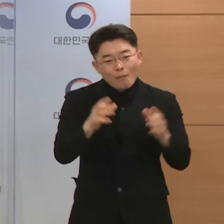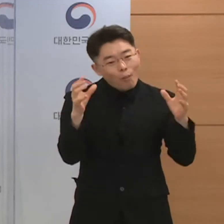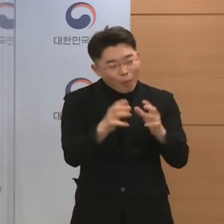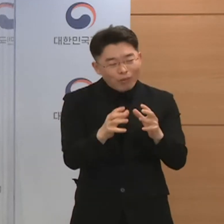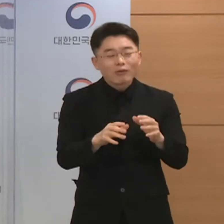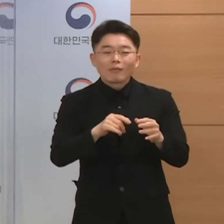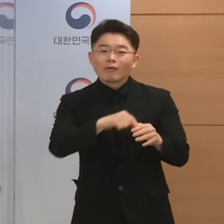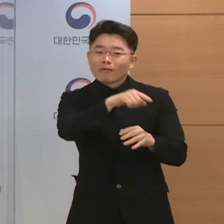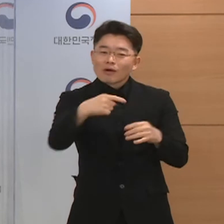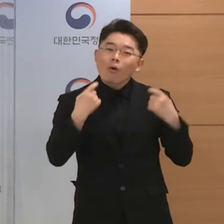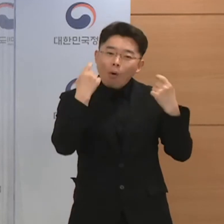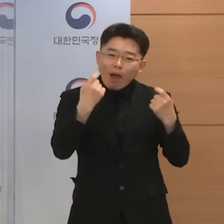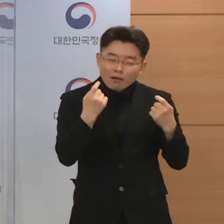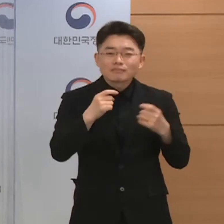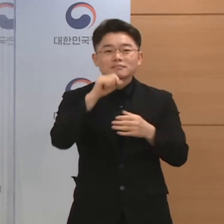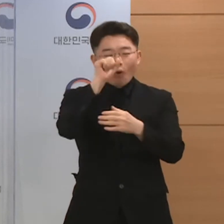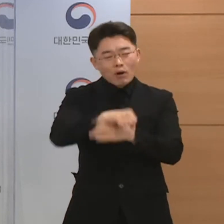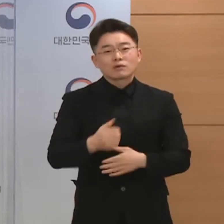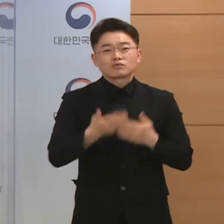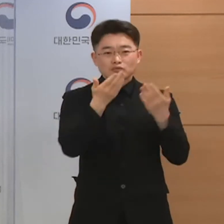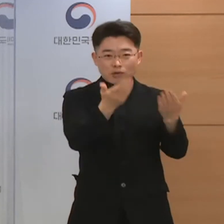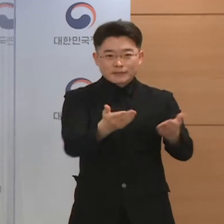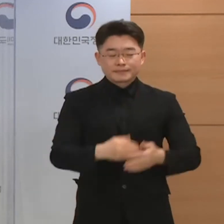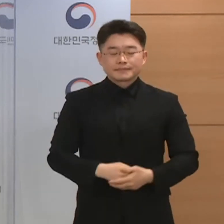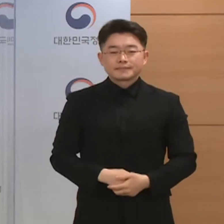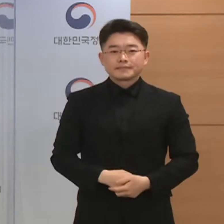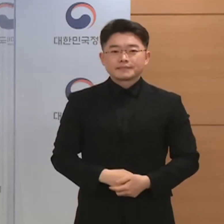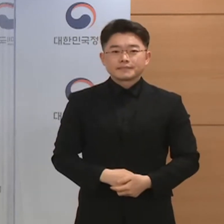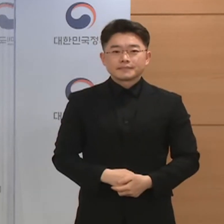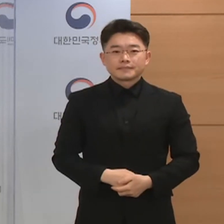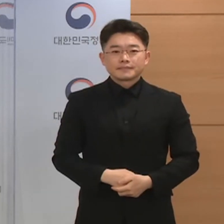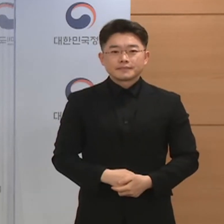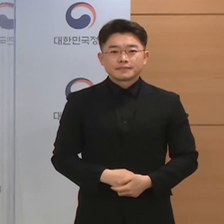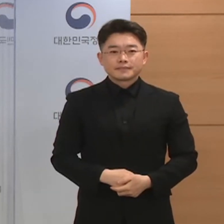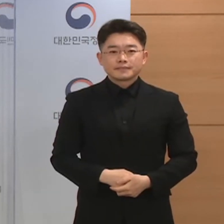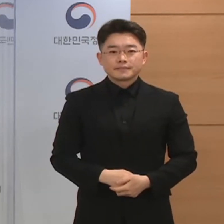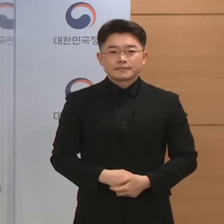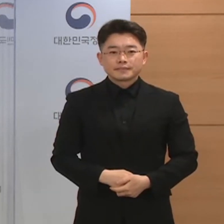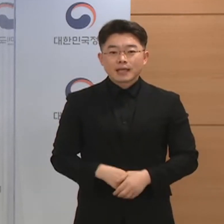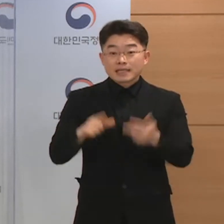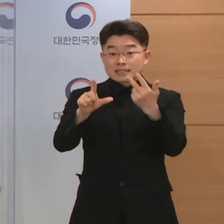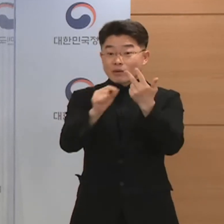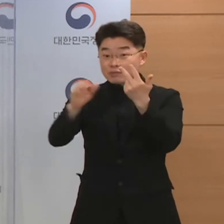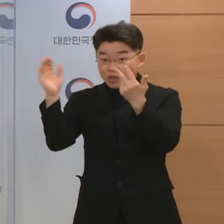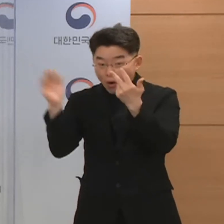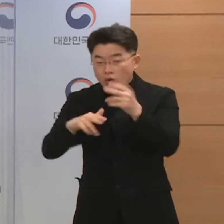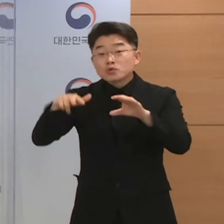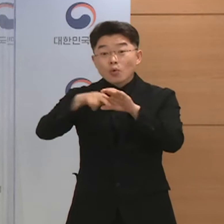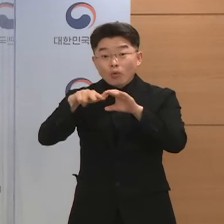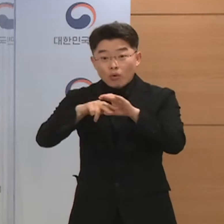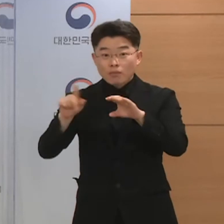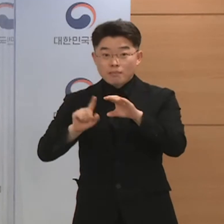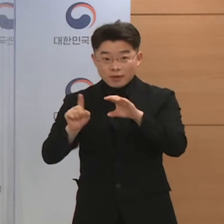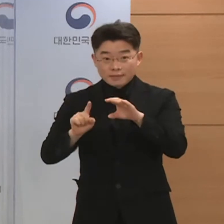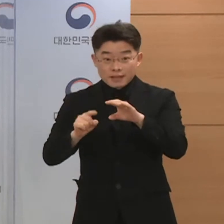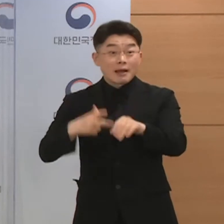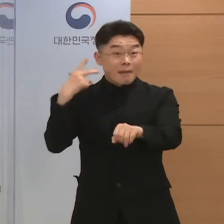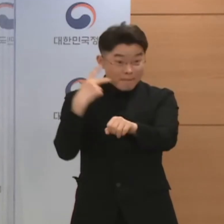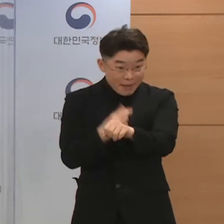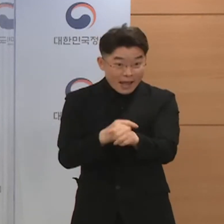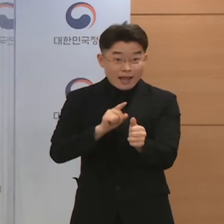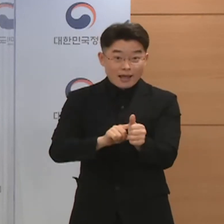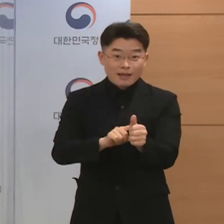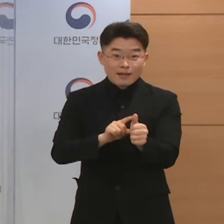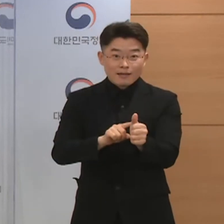약속, 여행 등을 자제하는 권고를 하지 않습니다. 7월부터 종교 활동도 접종